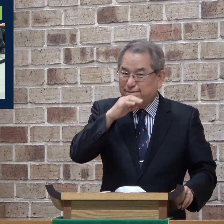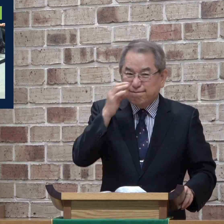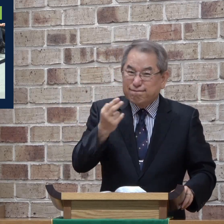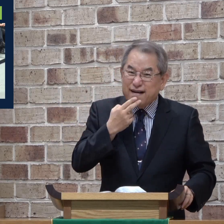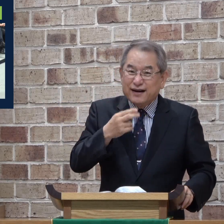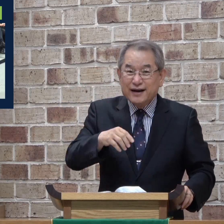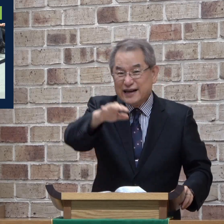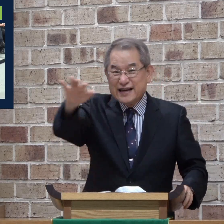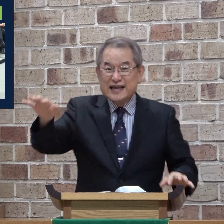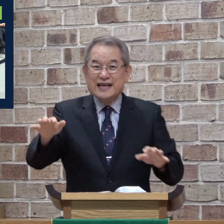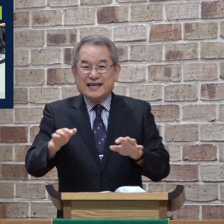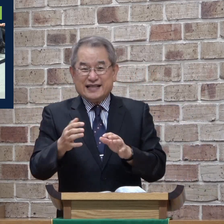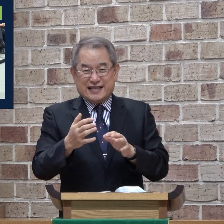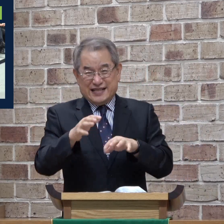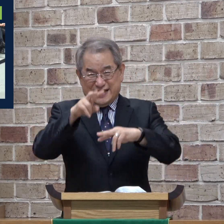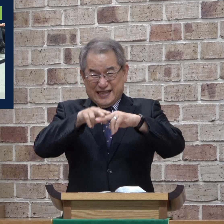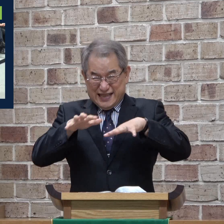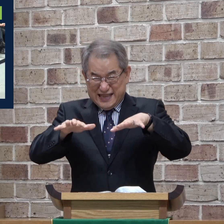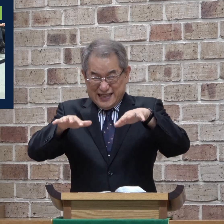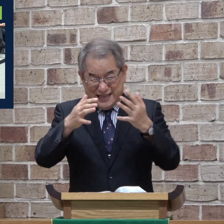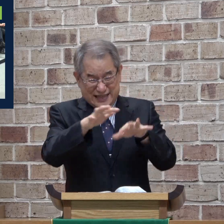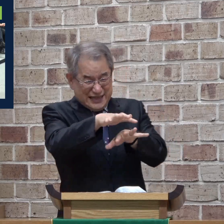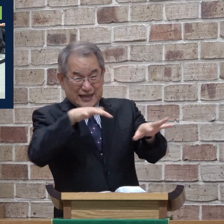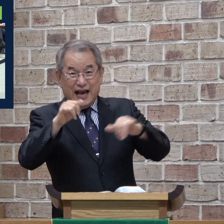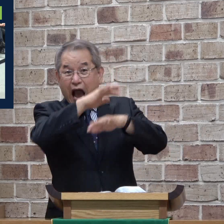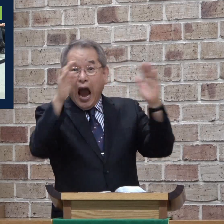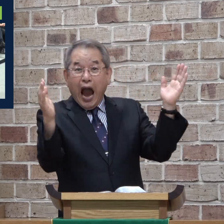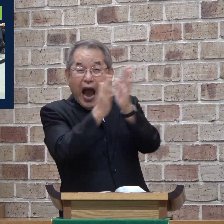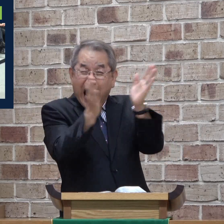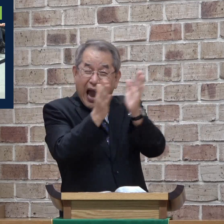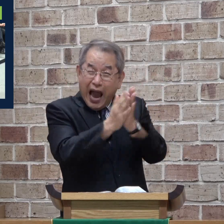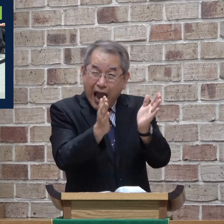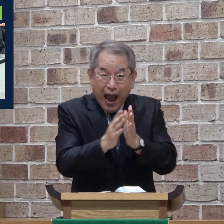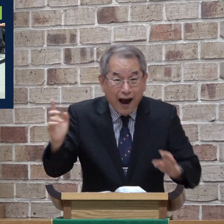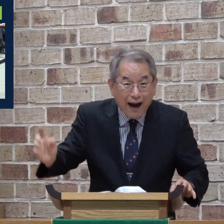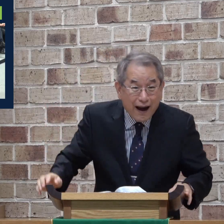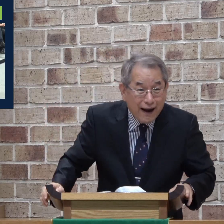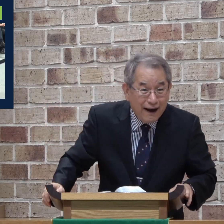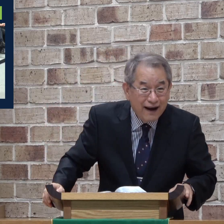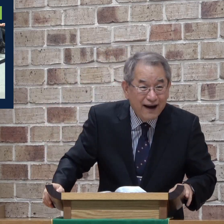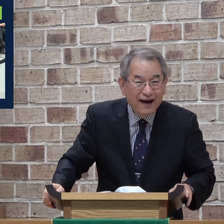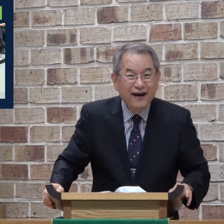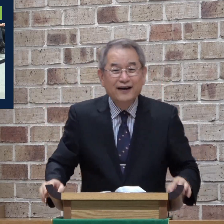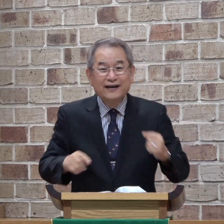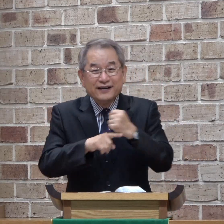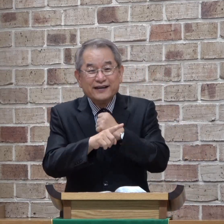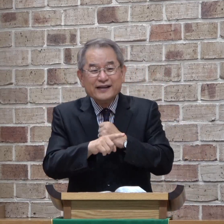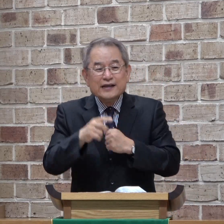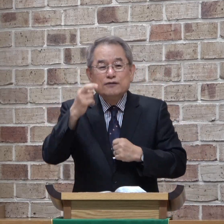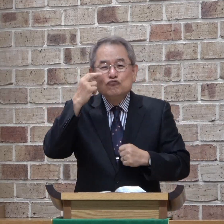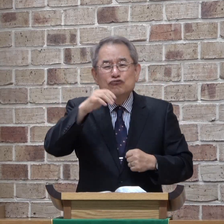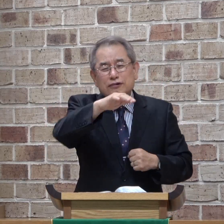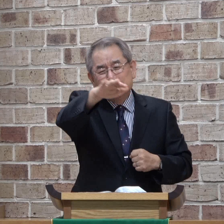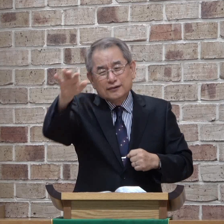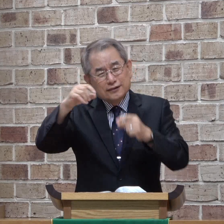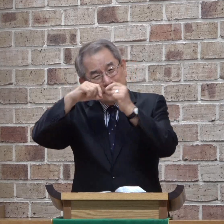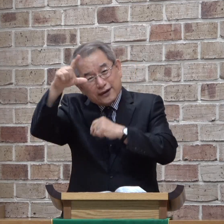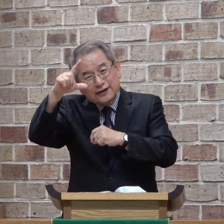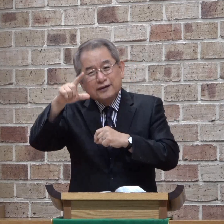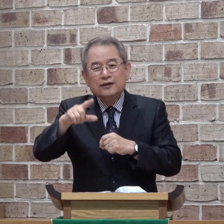그러나 높은 자리에 있는 사람은 법에 위배되는 것들을 한 것에 대해서 아주 불평을 가지고 있었지만 그 외의 모든 사람들은 그것을